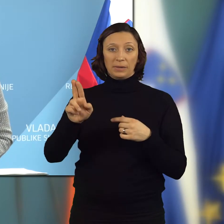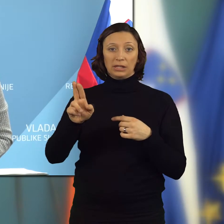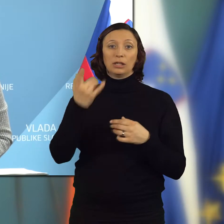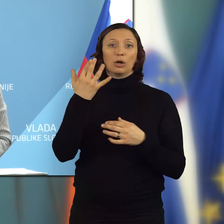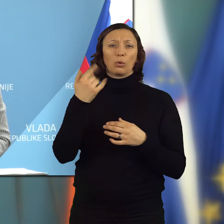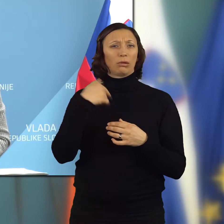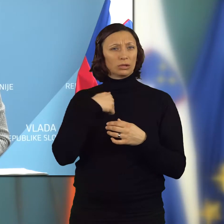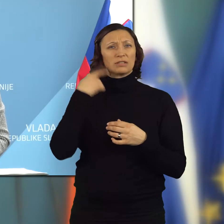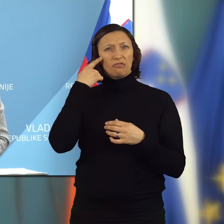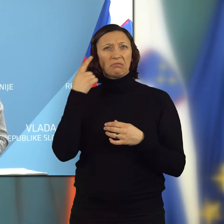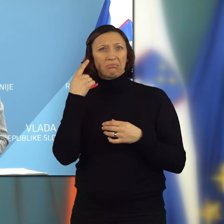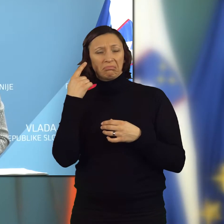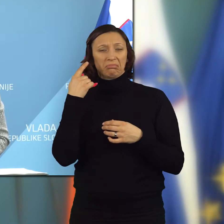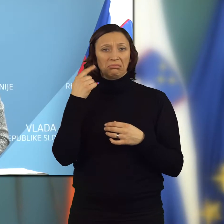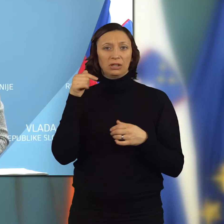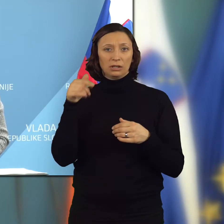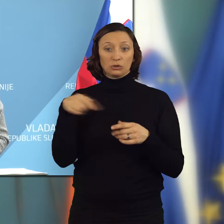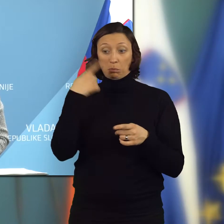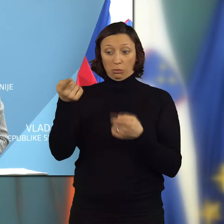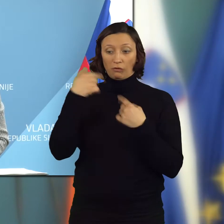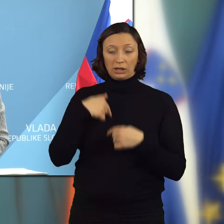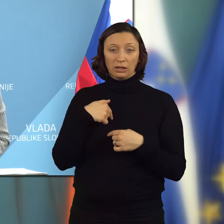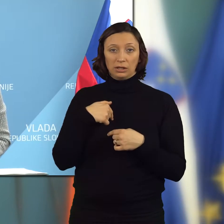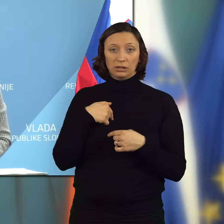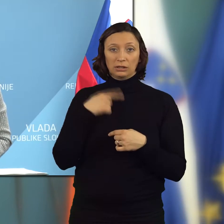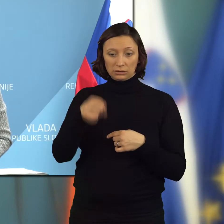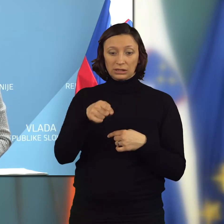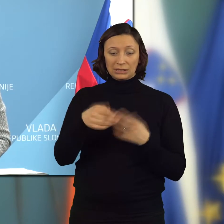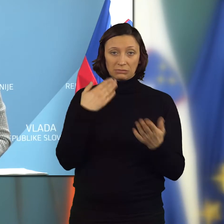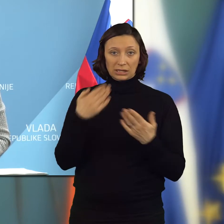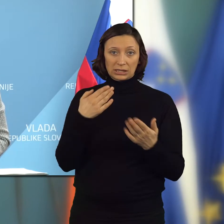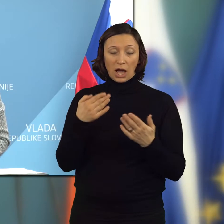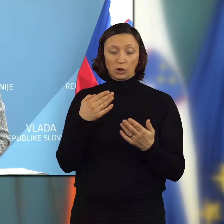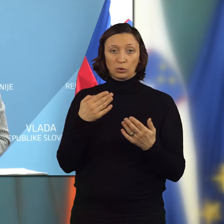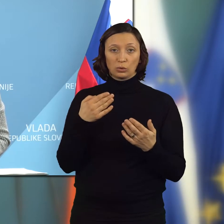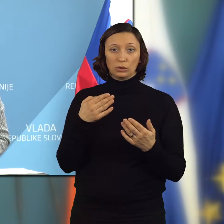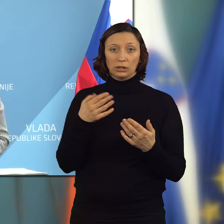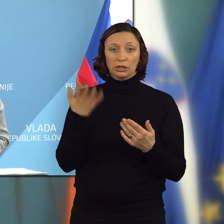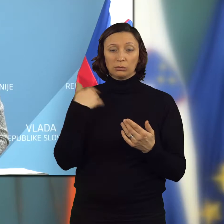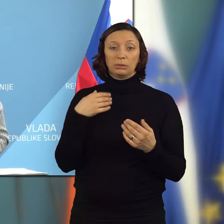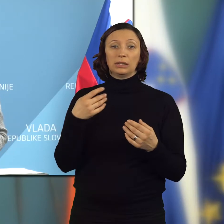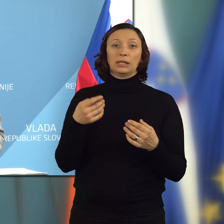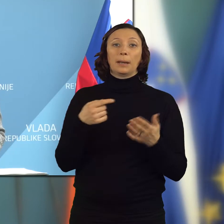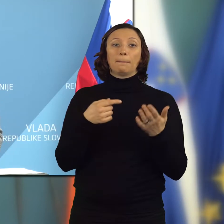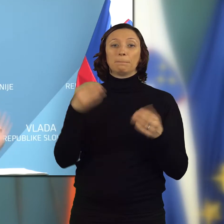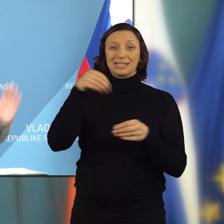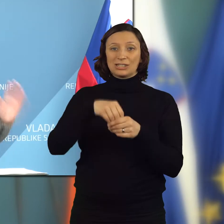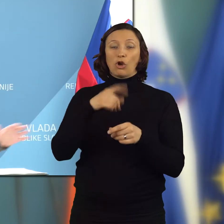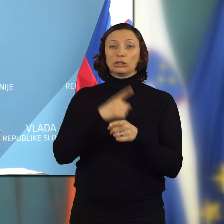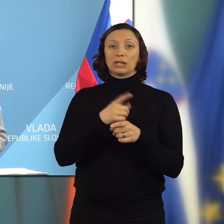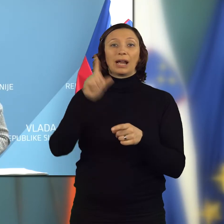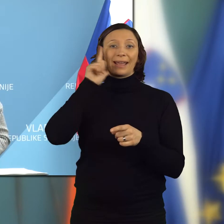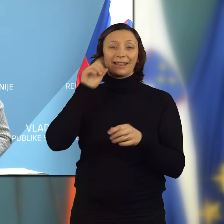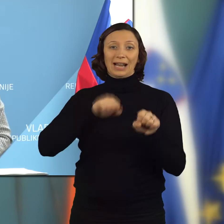naprej. Kolikor je meni znano, tako mi je bilo povedano na tistem sestanku, kjer smo bili prisotni, se